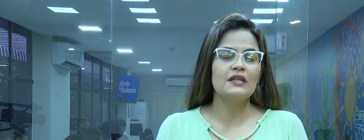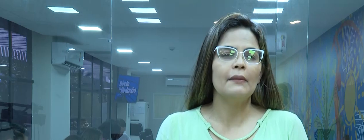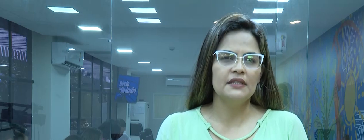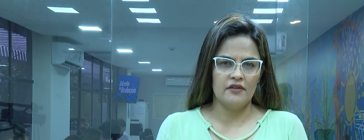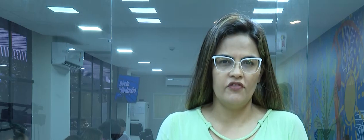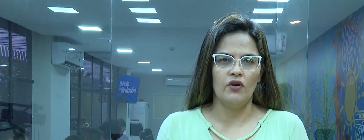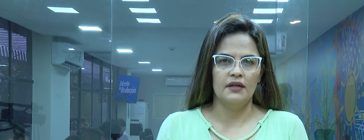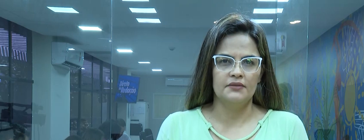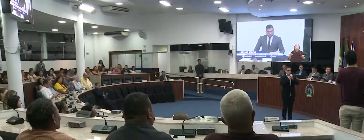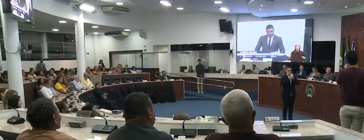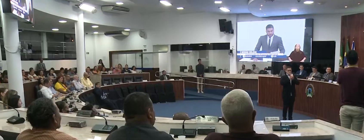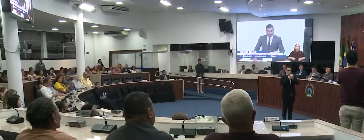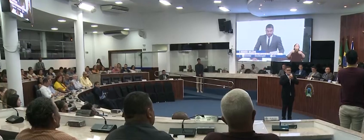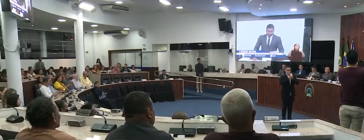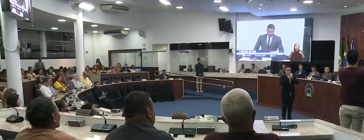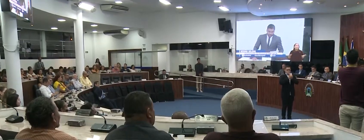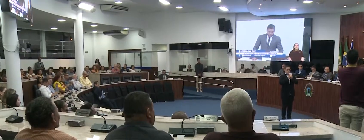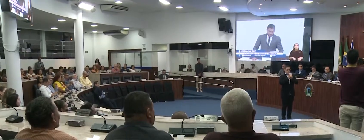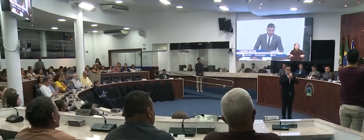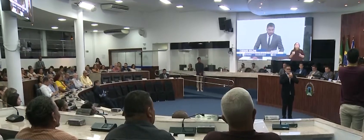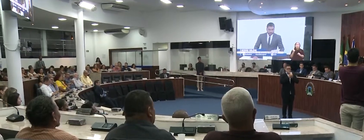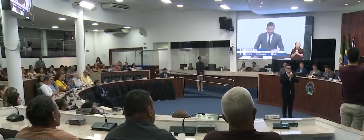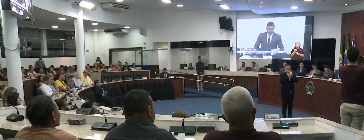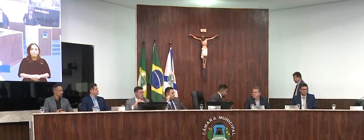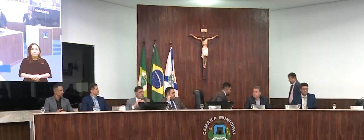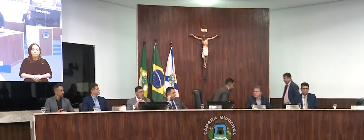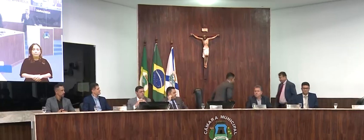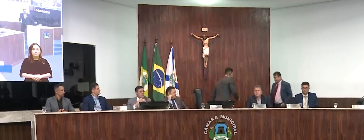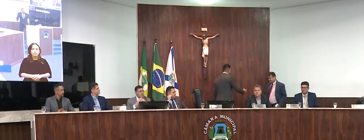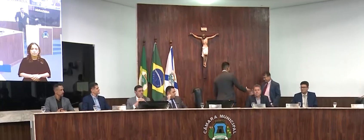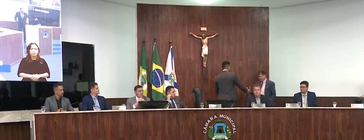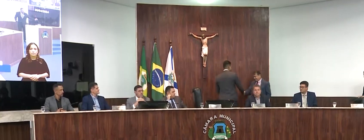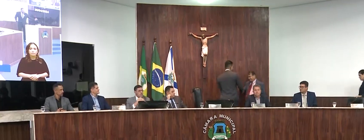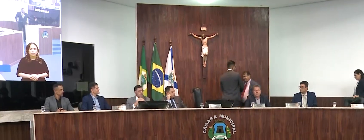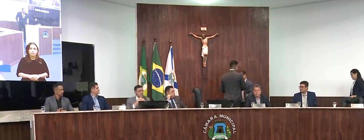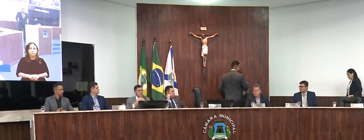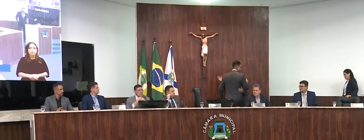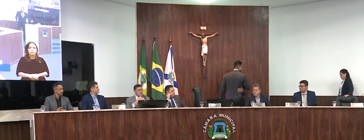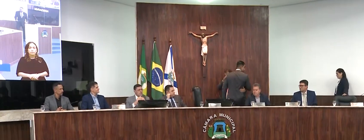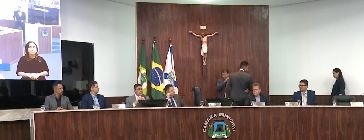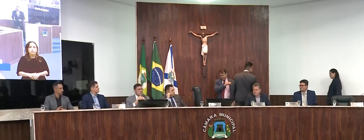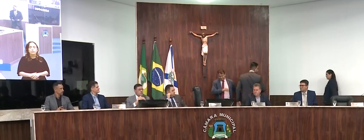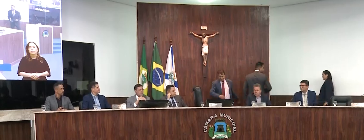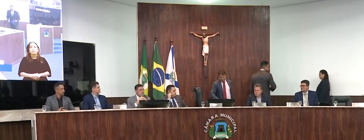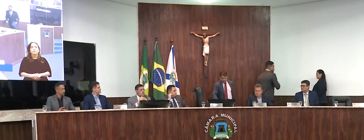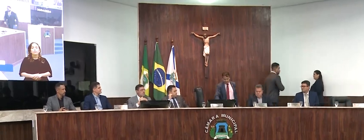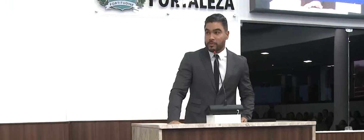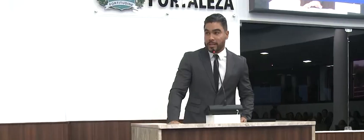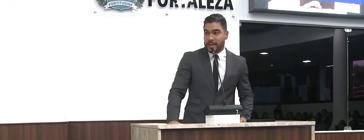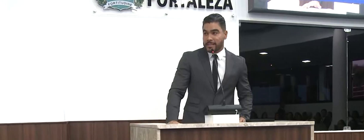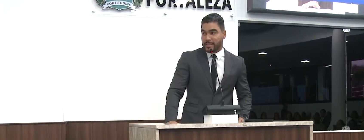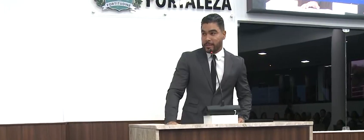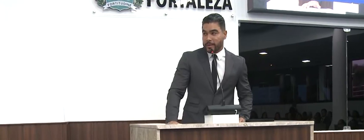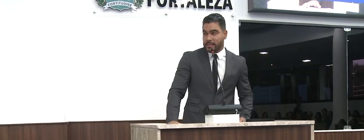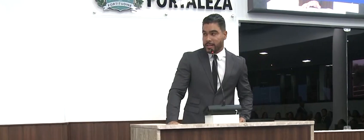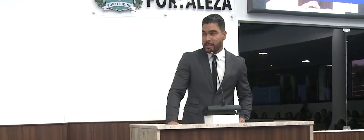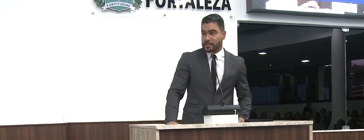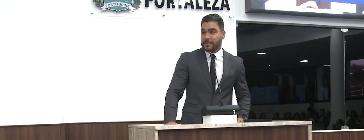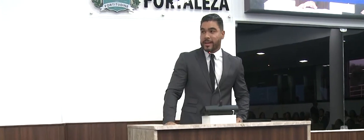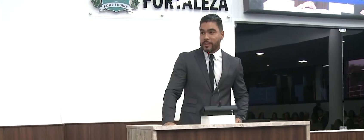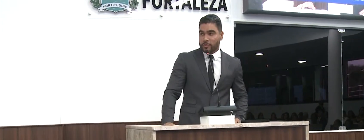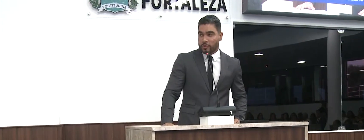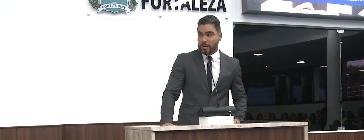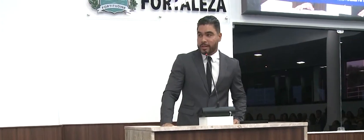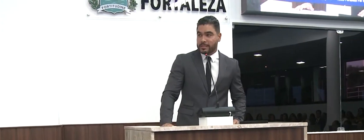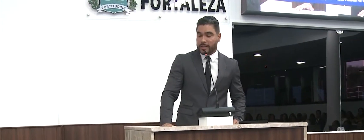20 anos da Habitafor. A cerimônia, realizada no Plenário Fausto Arruda, foi proposta pelo vereador Veríssimo Freitas do AGI,